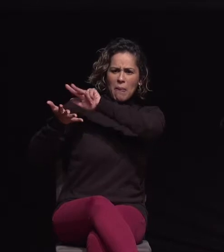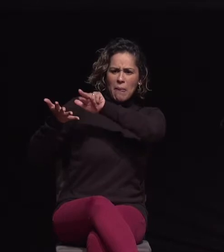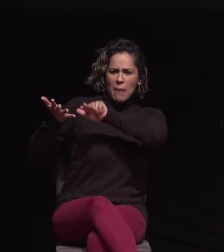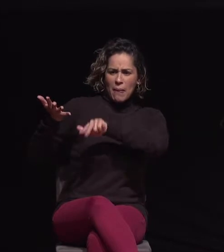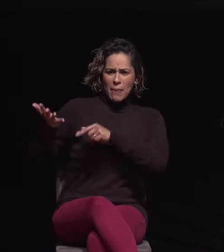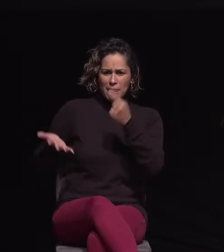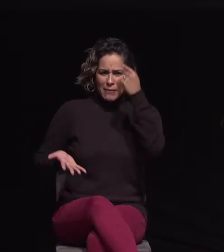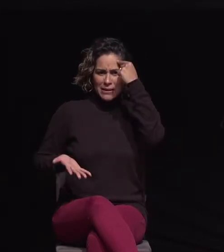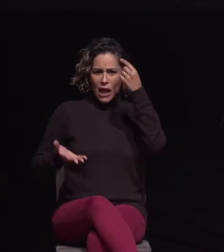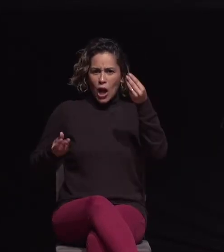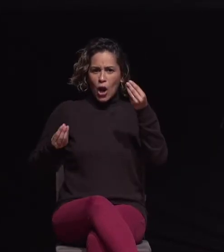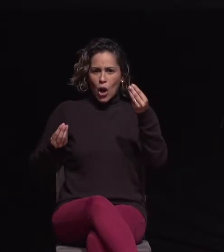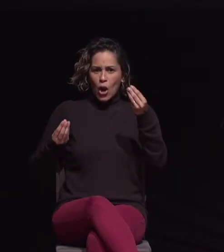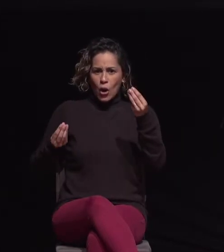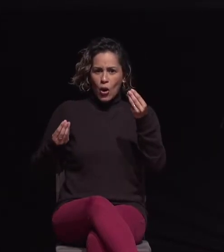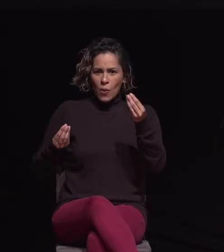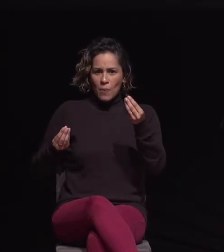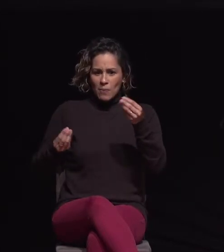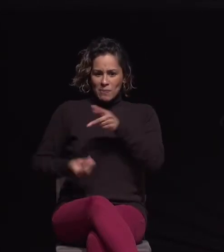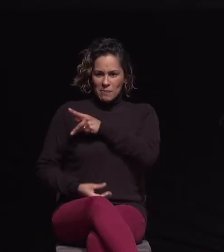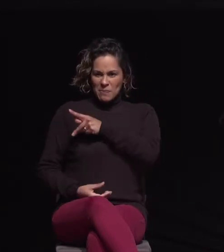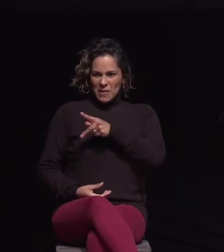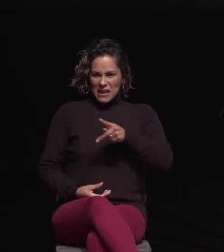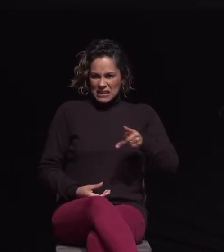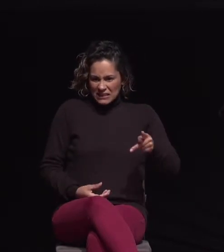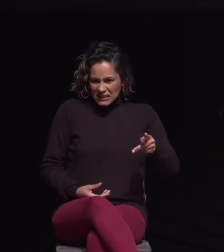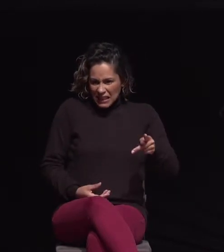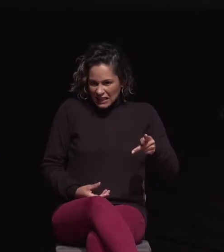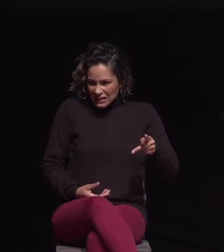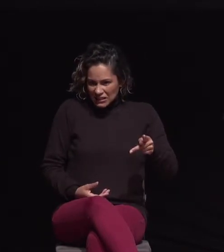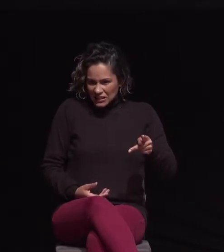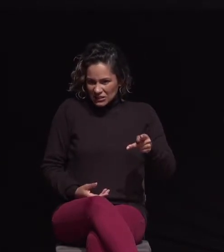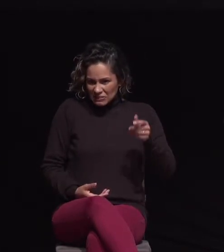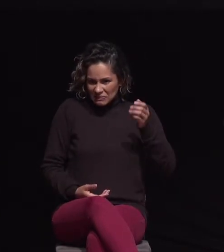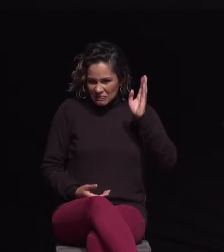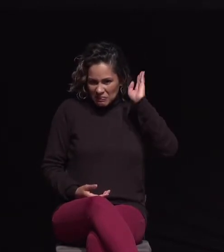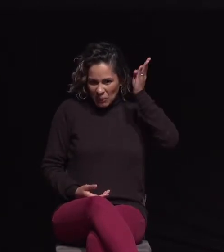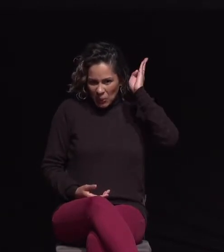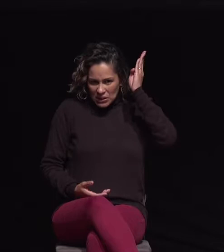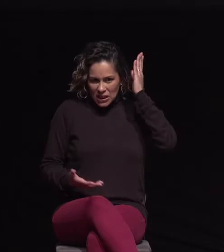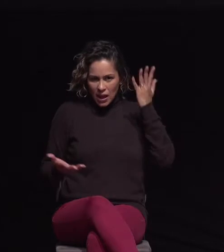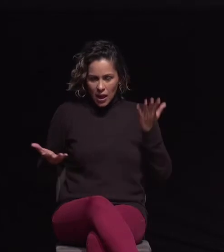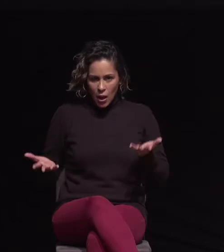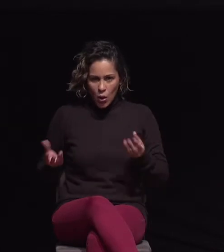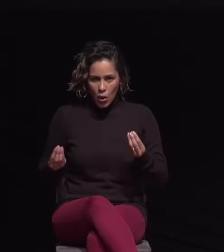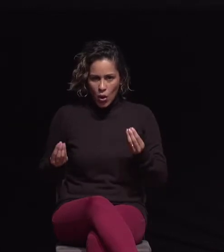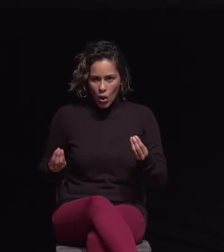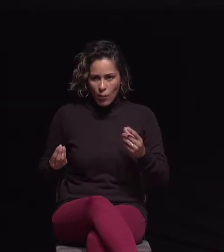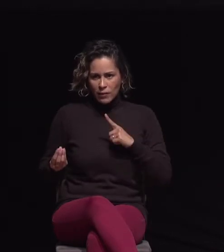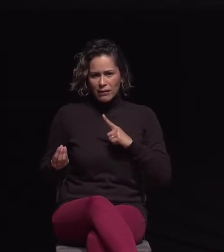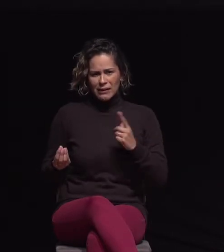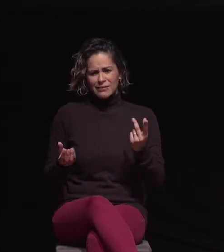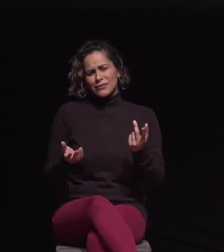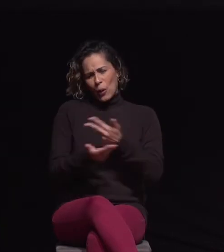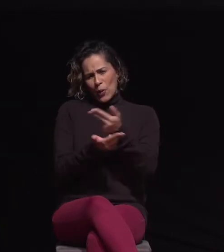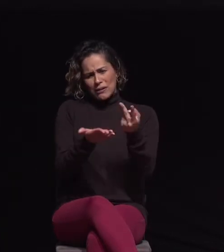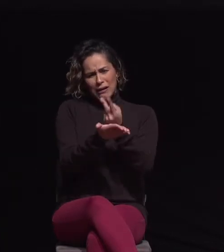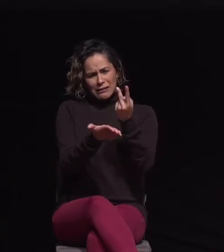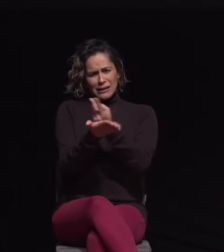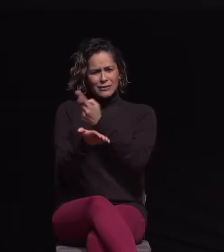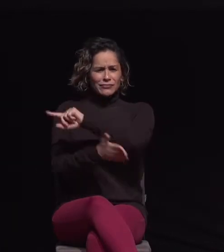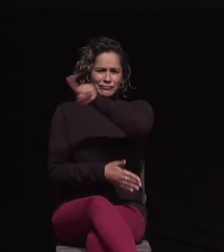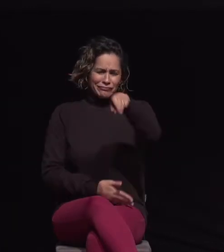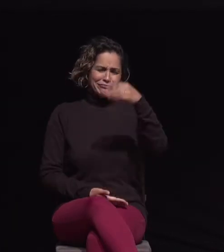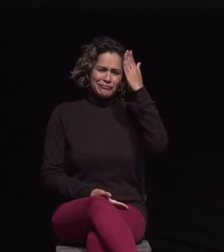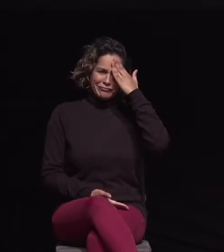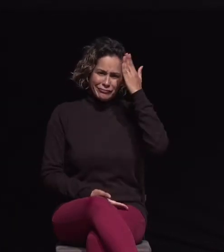teríamos um presidente tão boçal, todos esses acontecimentos que eu nem preciso enumerar para vocês. Eu queria